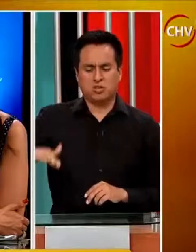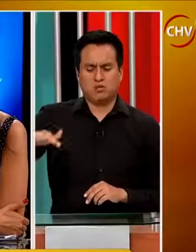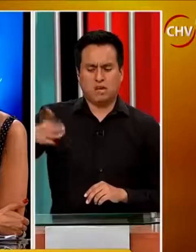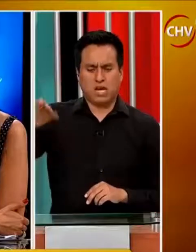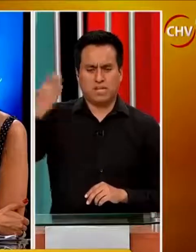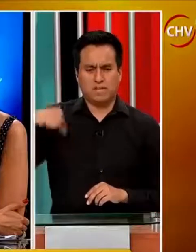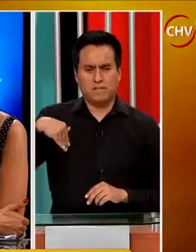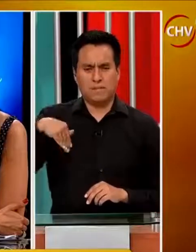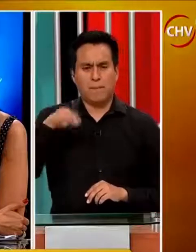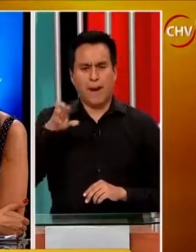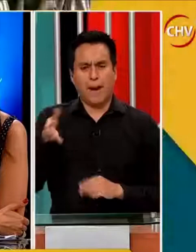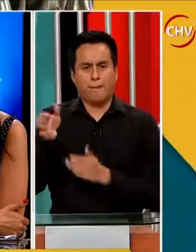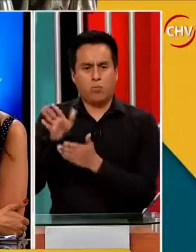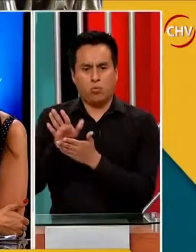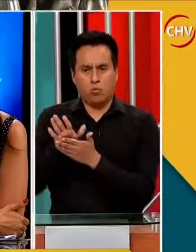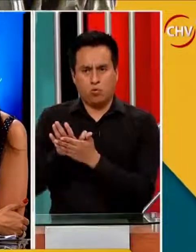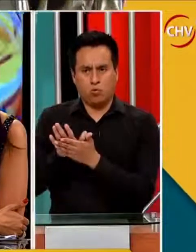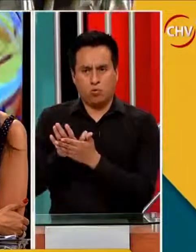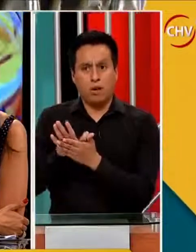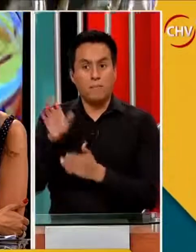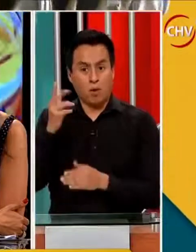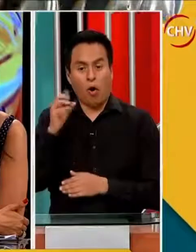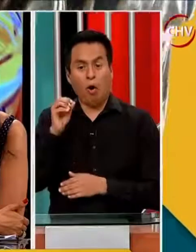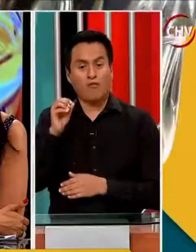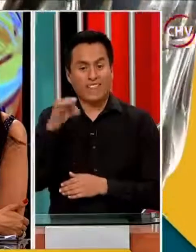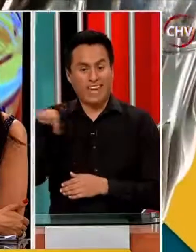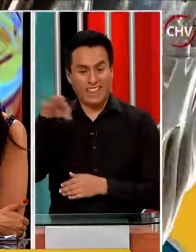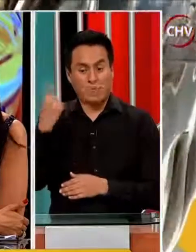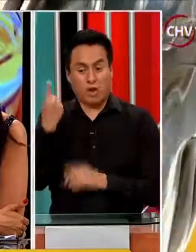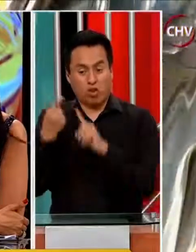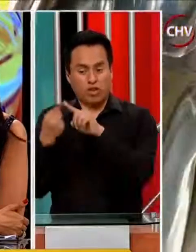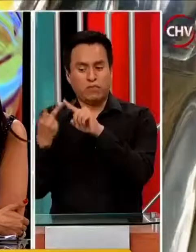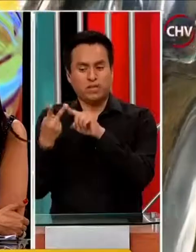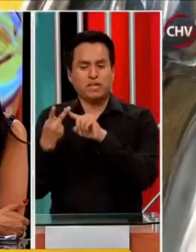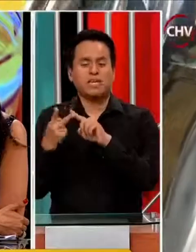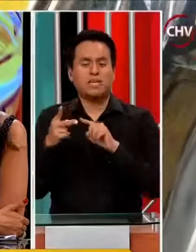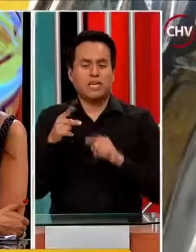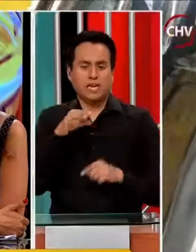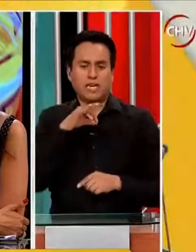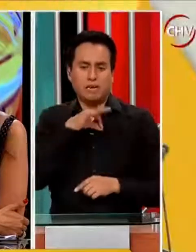Cuando falleció mi papá, era primero de orfandad y después fue de invalidez.